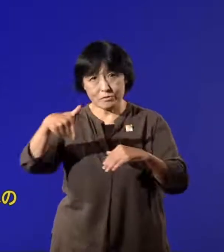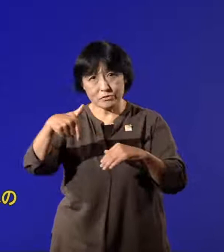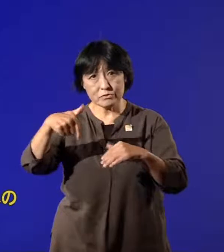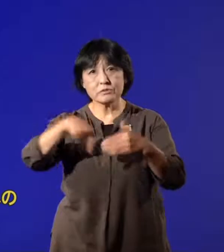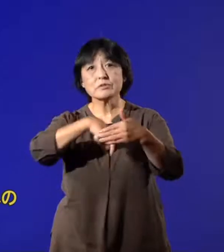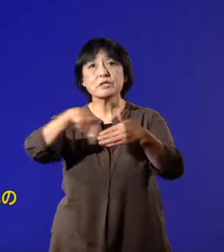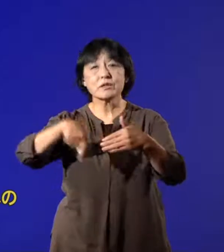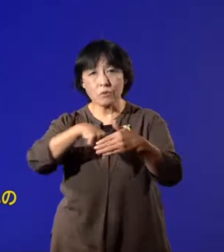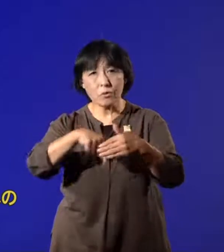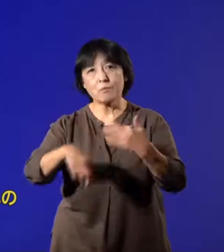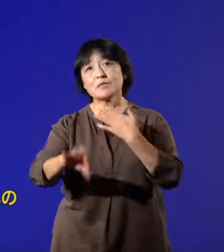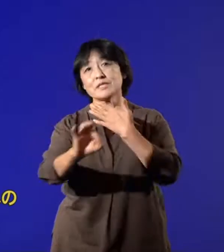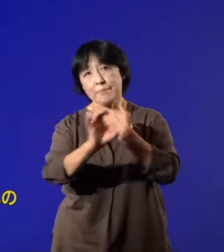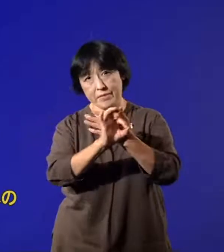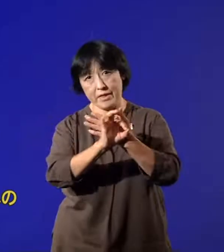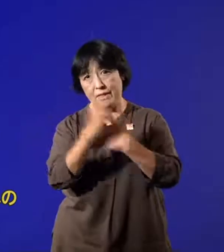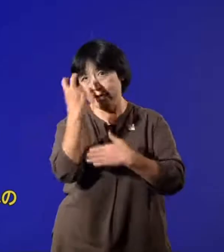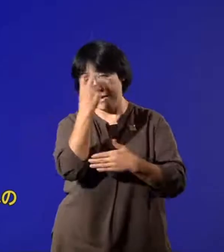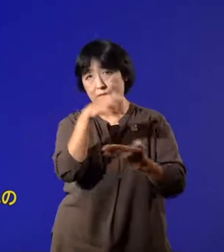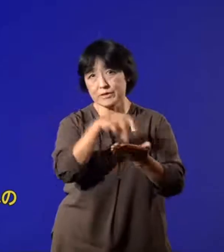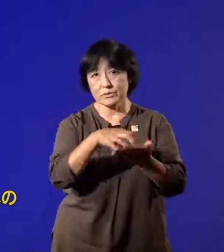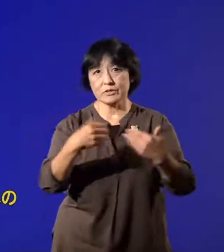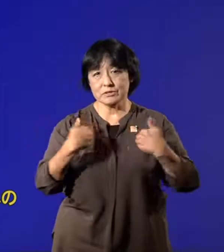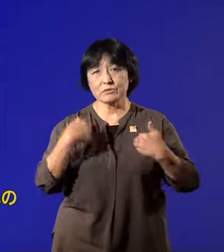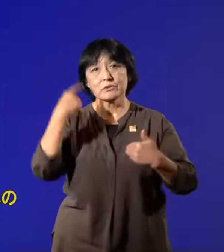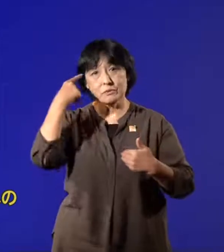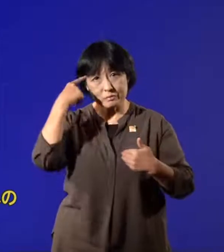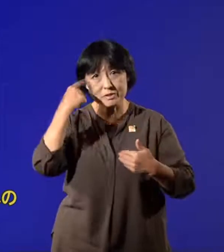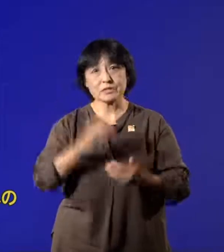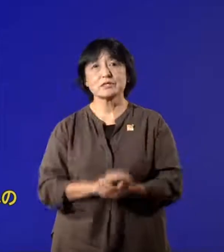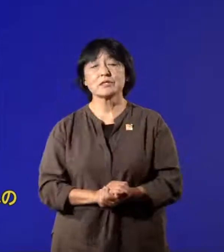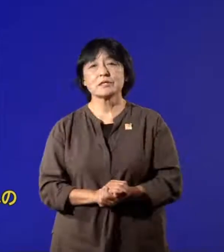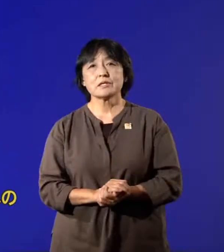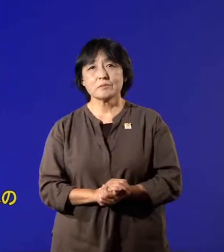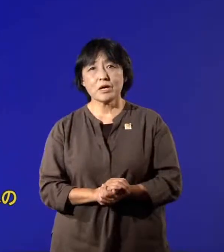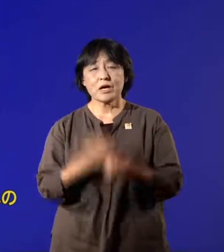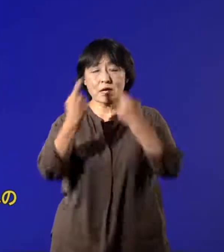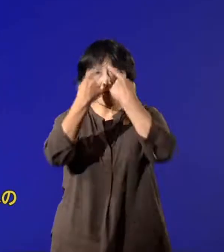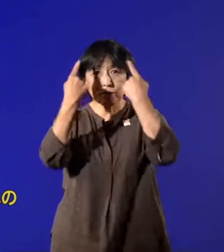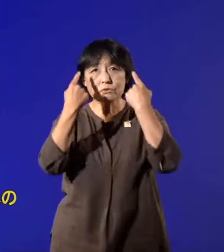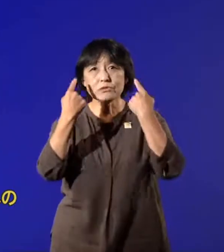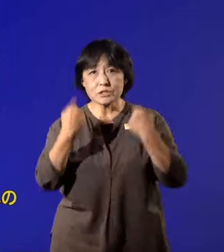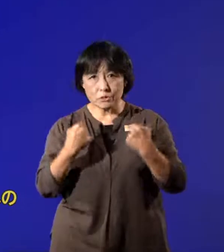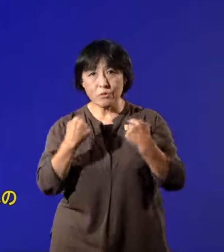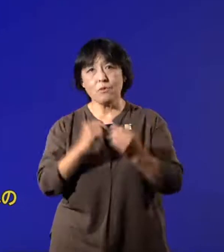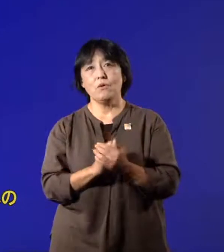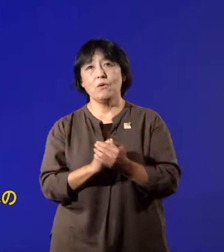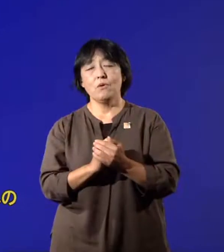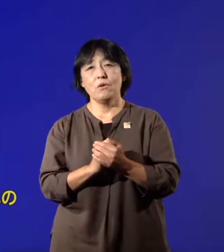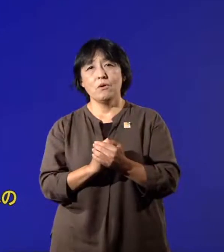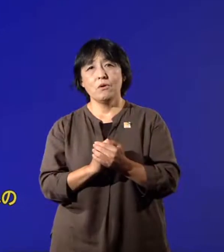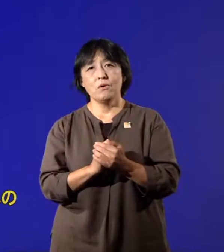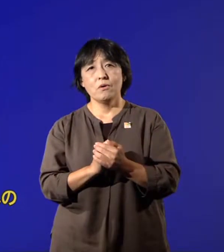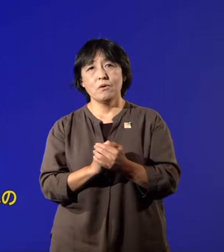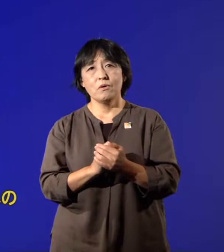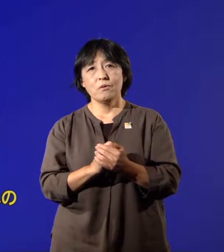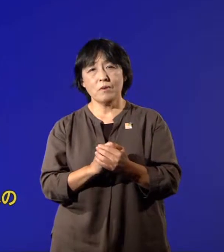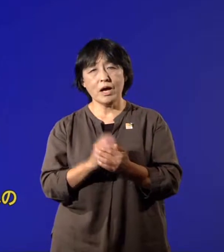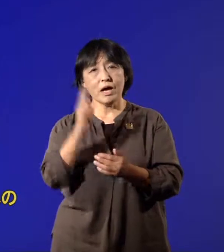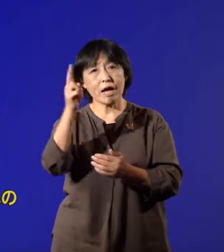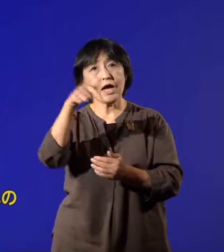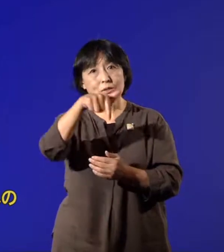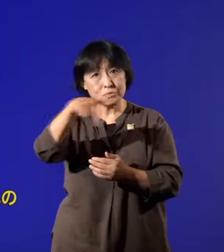検証というふうに思っています。そういう意味では独自の外部の委員の会